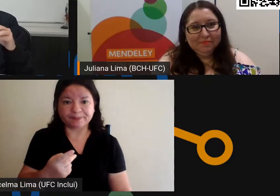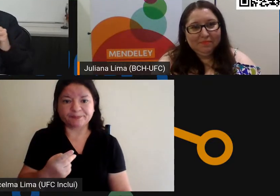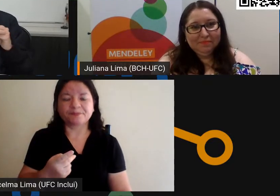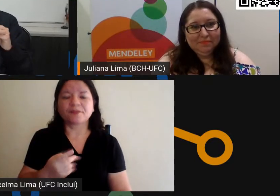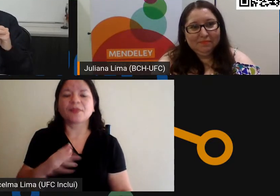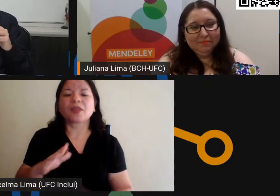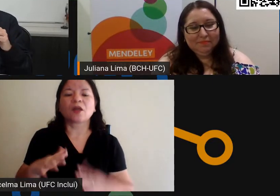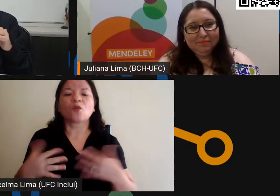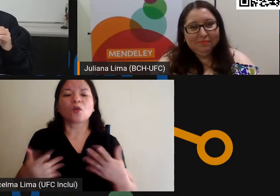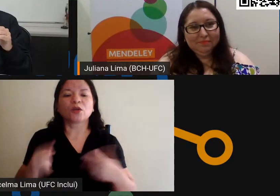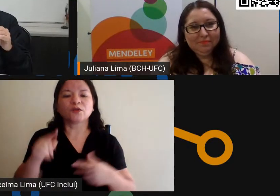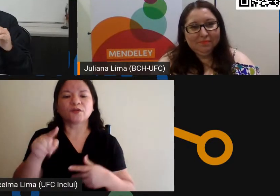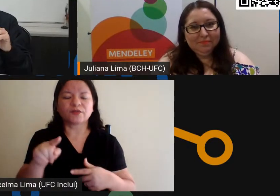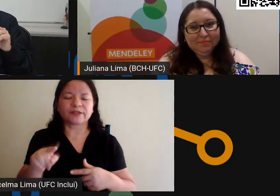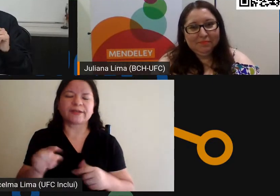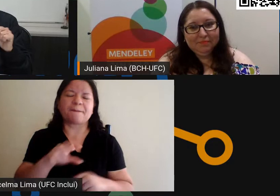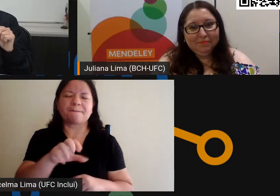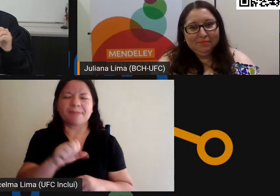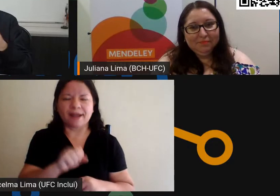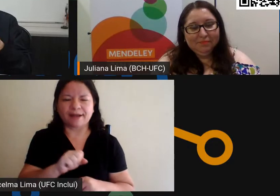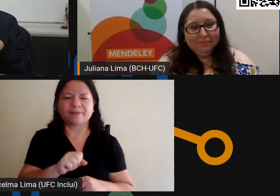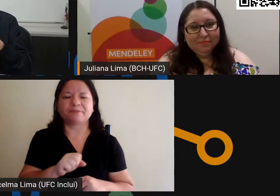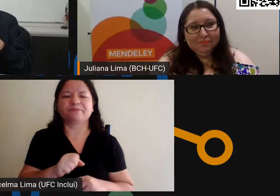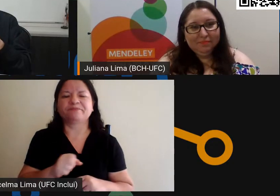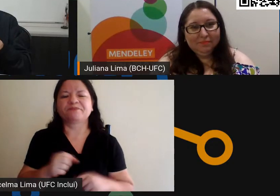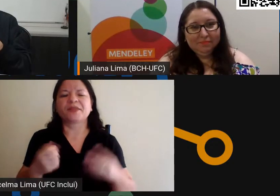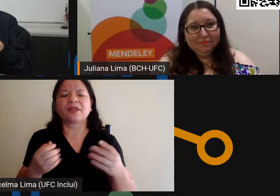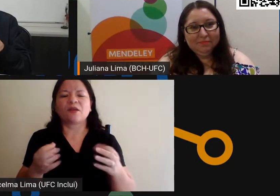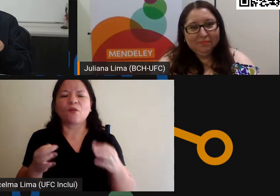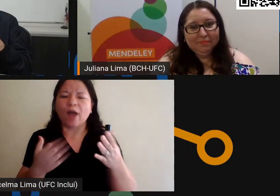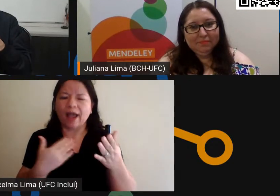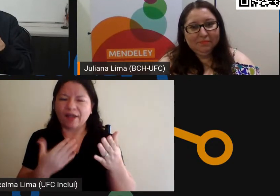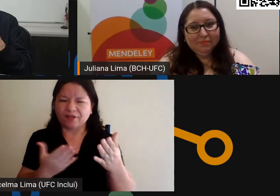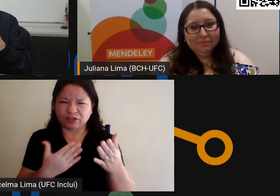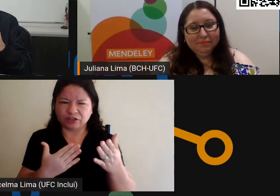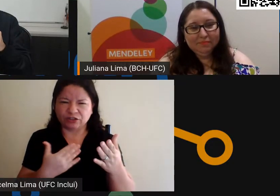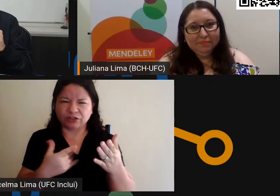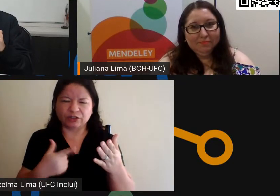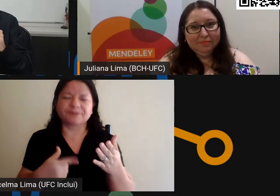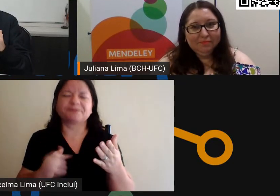Quando você pega uma revista,